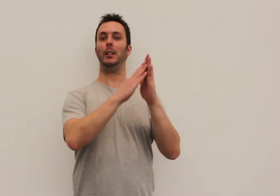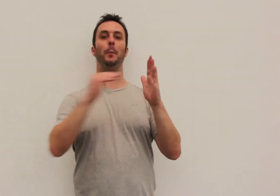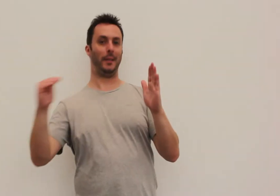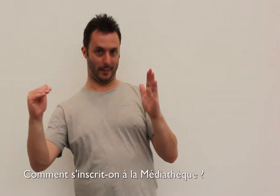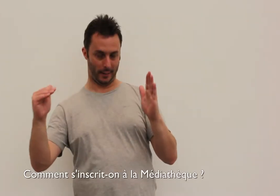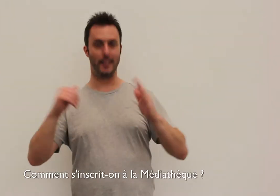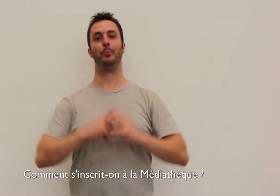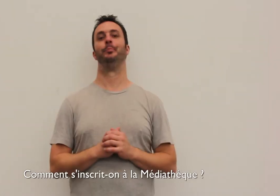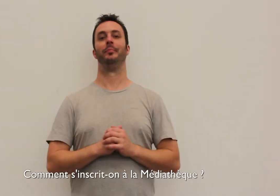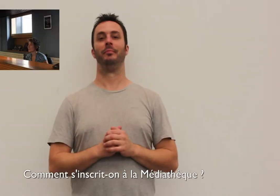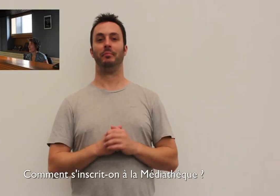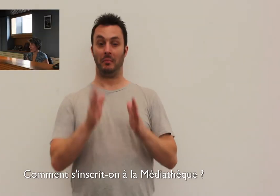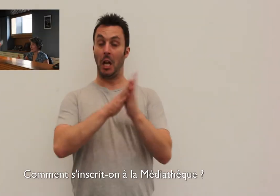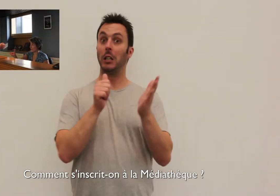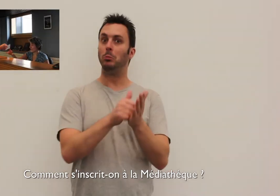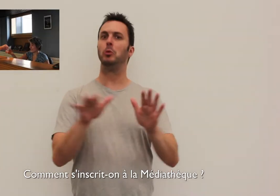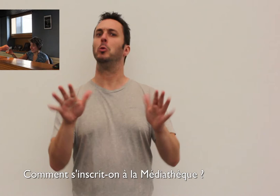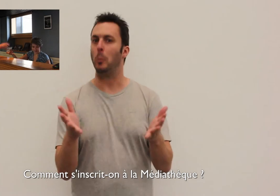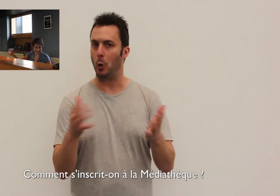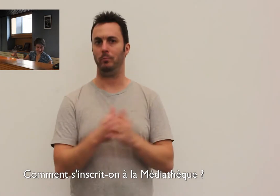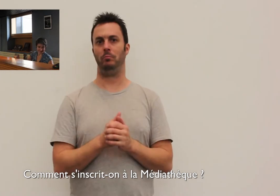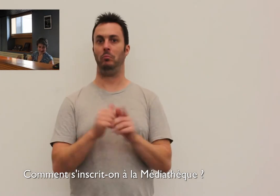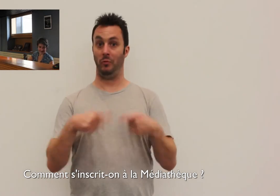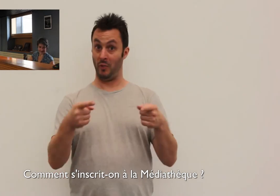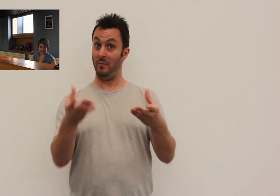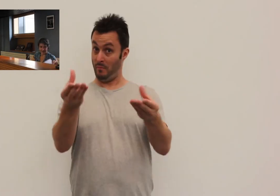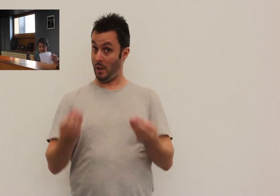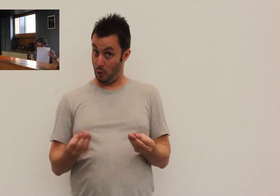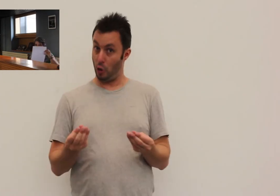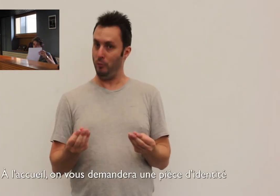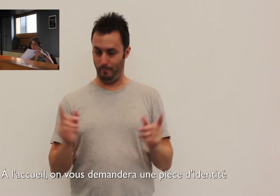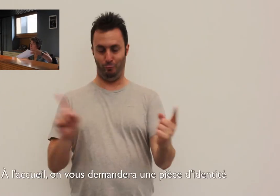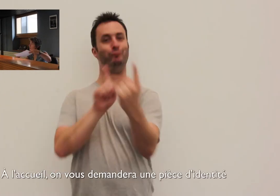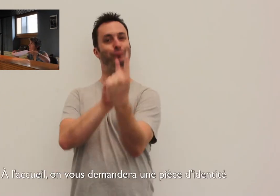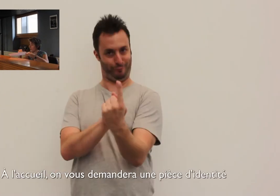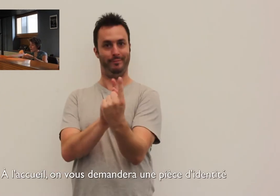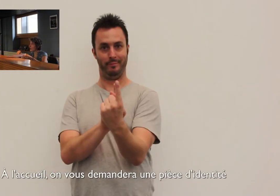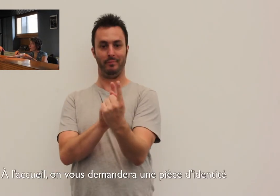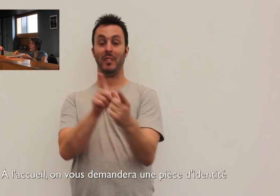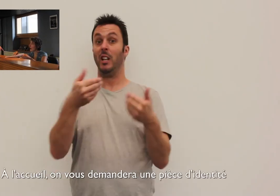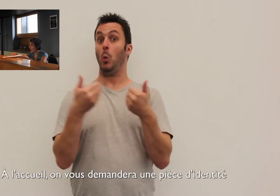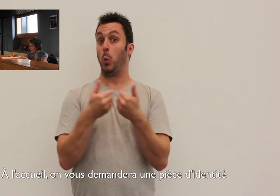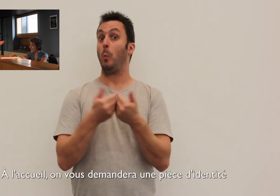Comment s'inscrit-on à la médiathèque ? A l'accueil, on vous demandera une pièce d'identité.